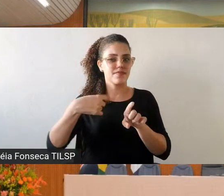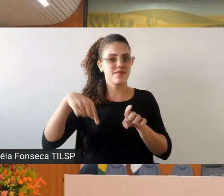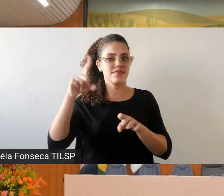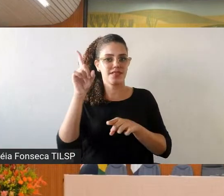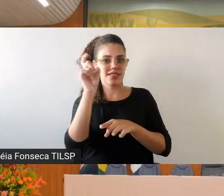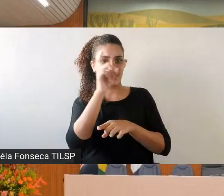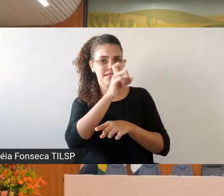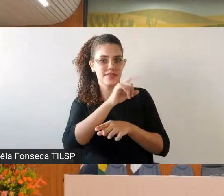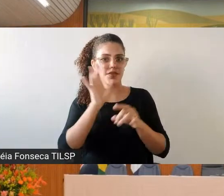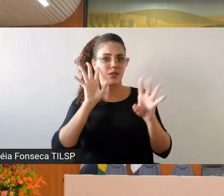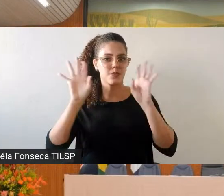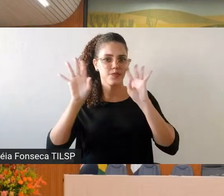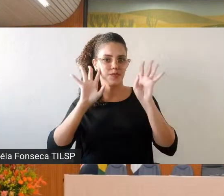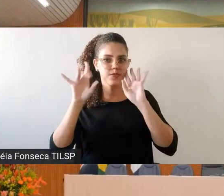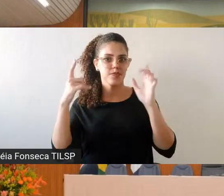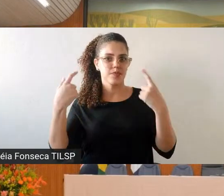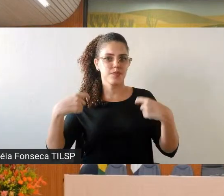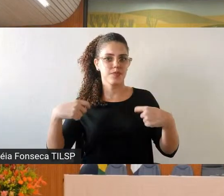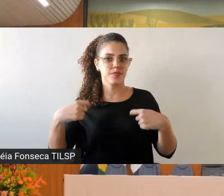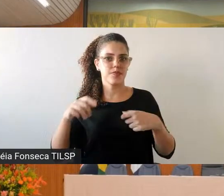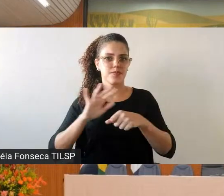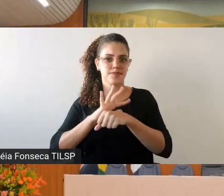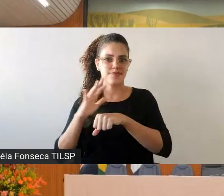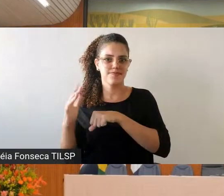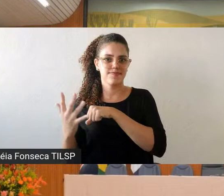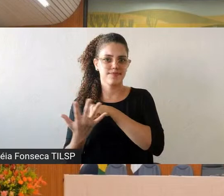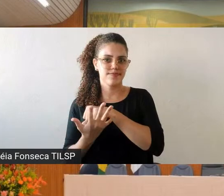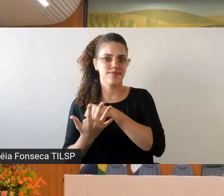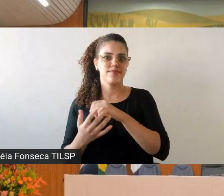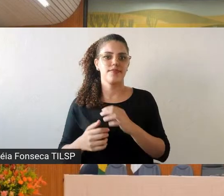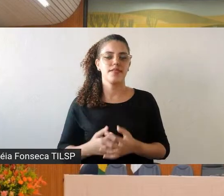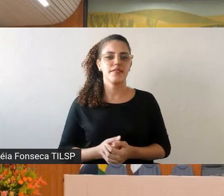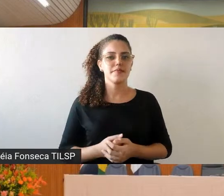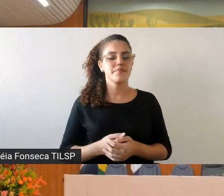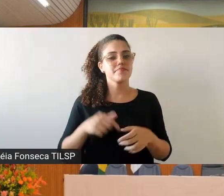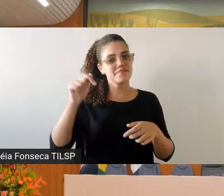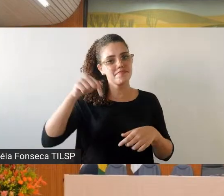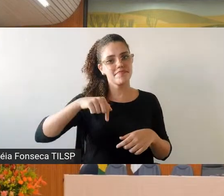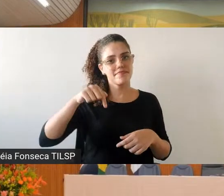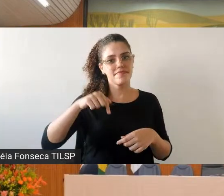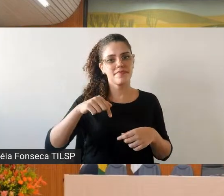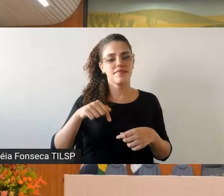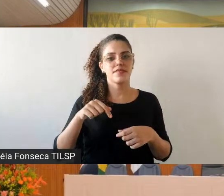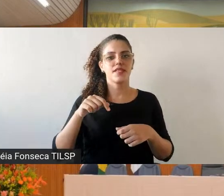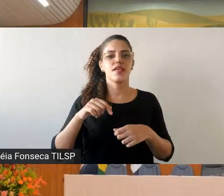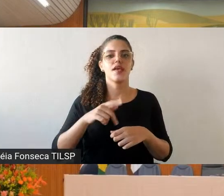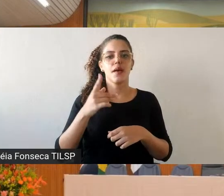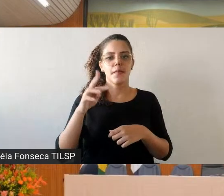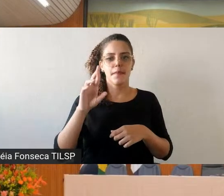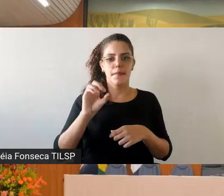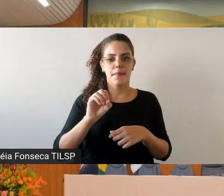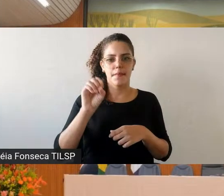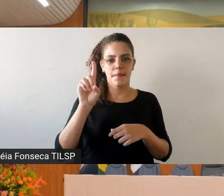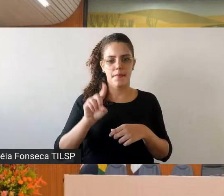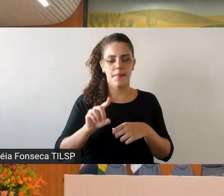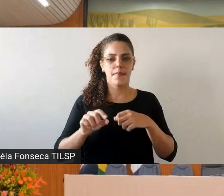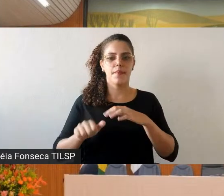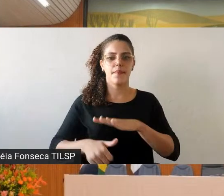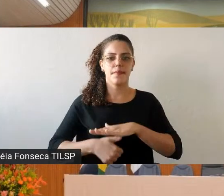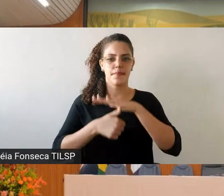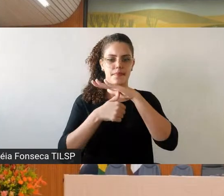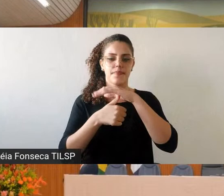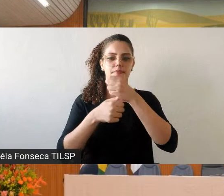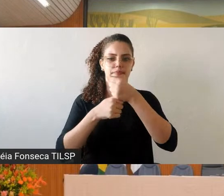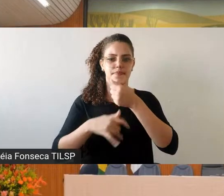nós estamos vivendo com a pandemia. Então, nesse contexto, a Pró-Reitoria de Extensão, Cultura e Cidadania, ela sauda a todos e